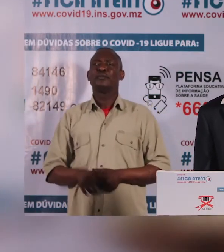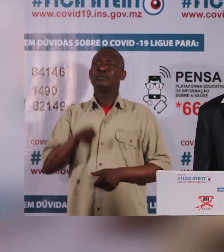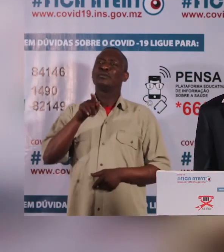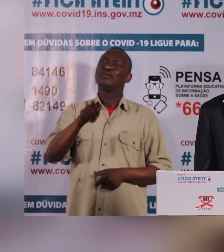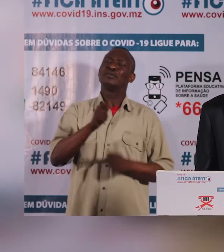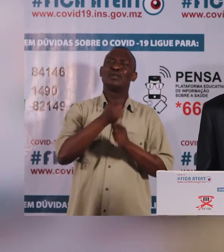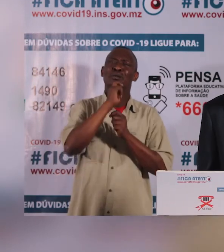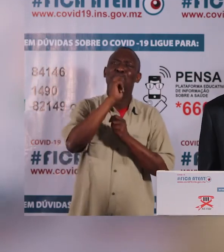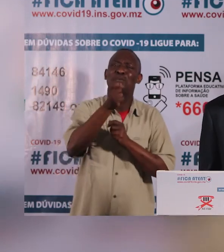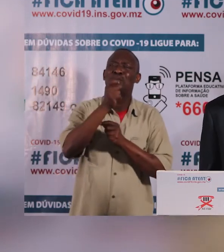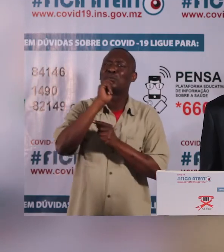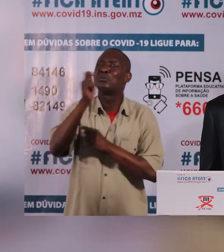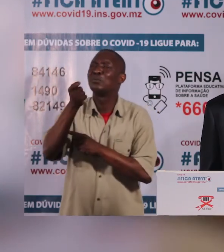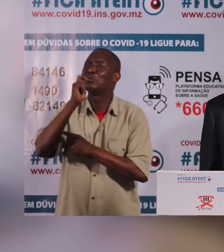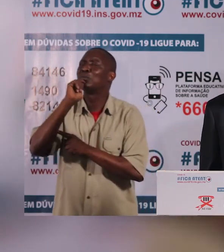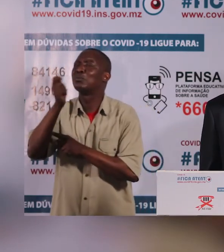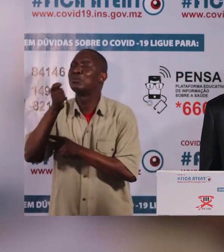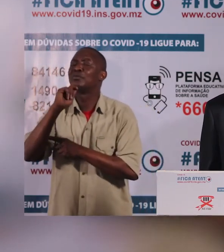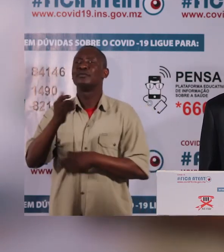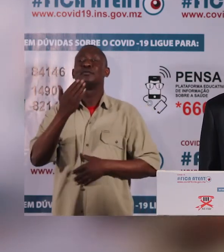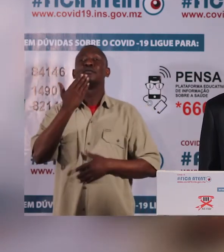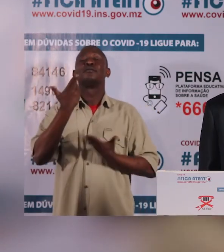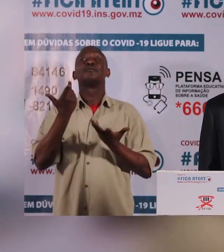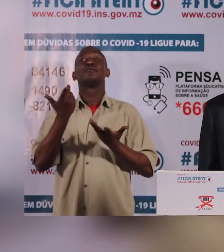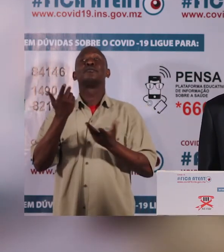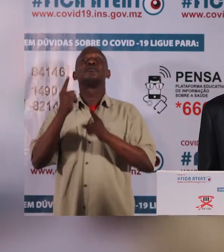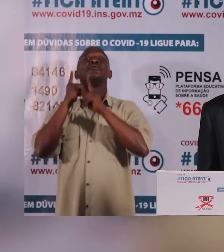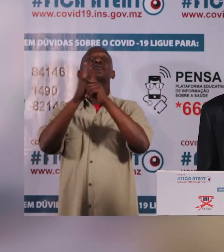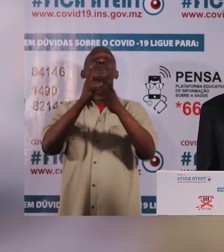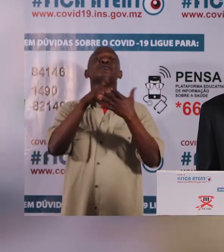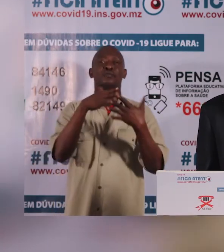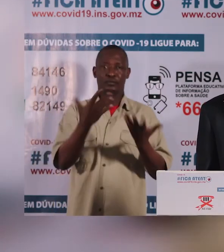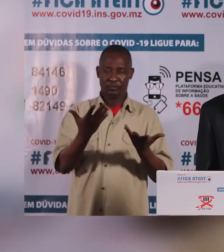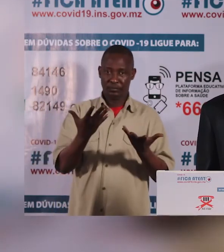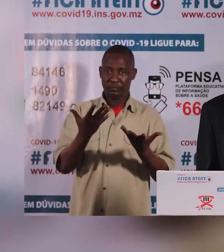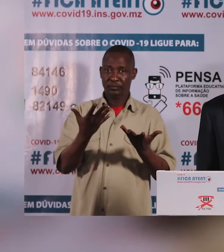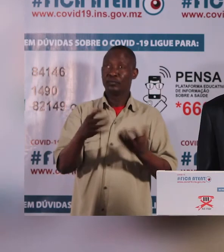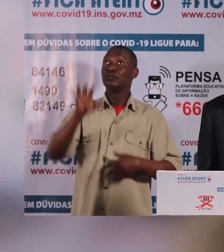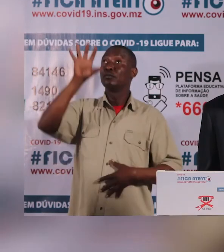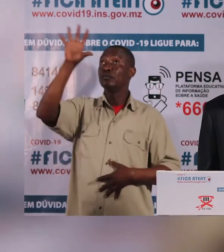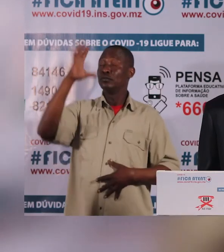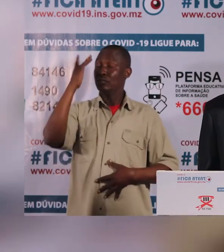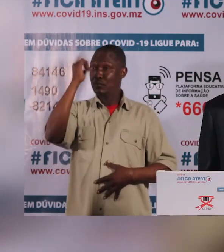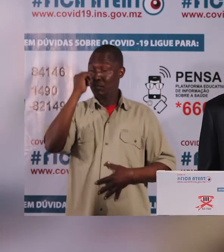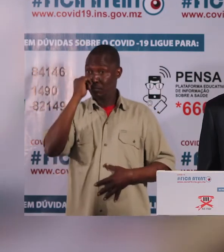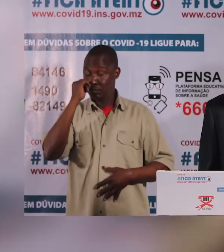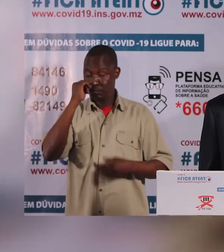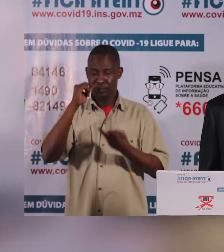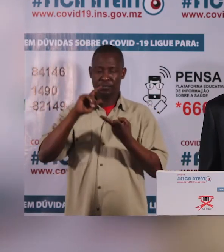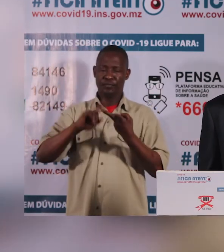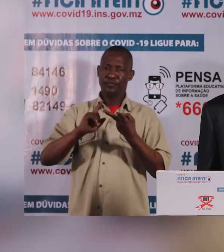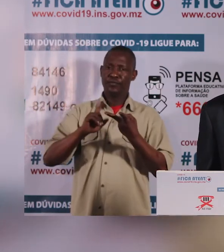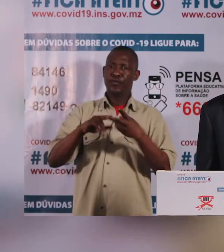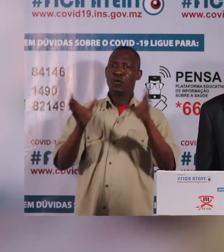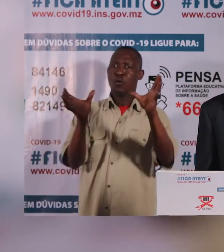seroepidemiológico abrange zonas geográficas da cidade de Nampula e abrange vários grupos